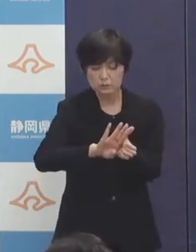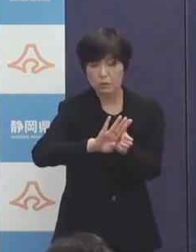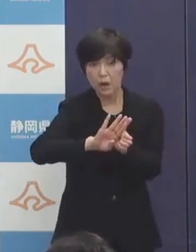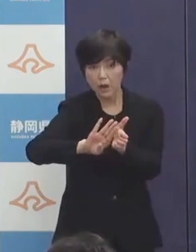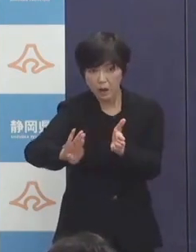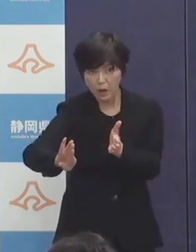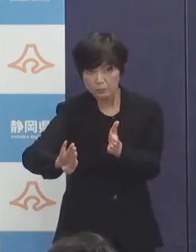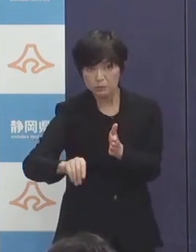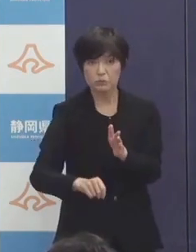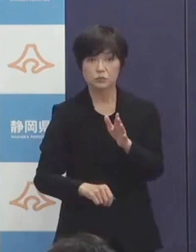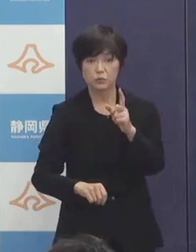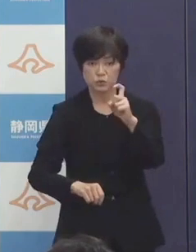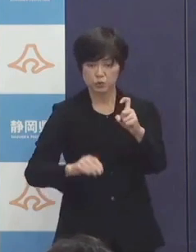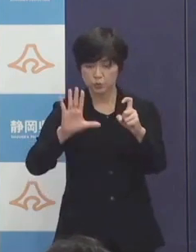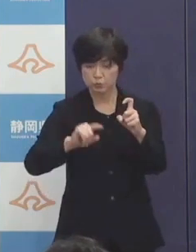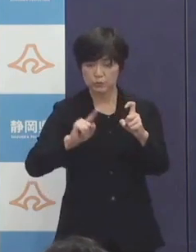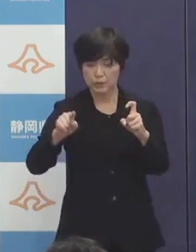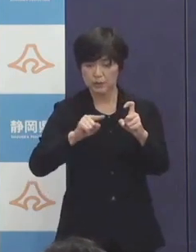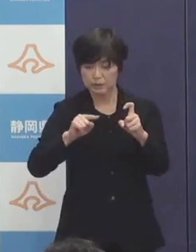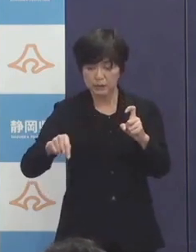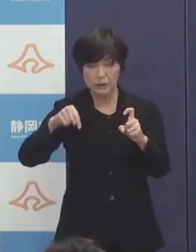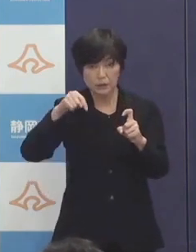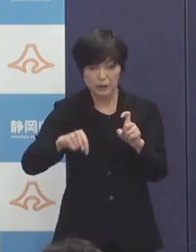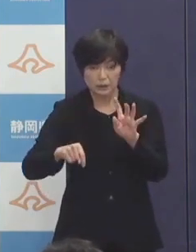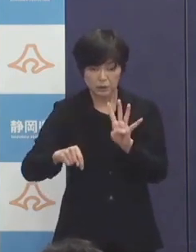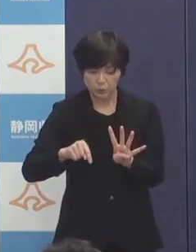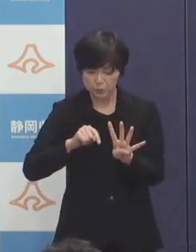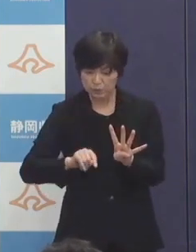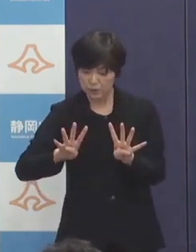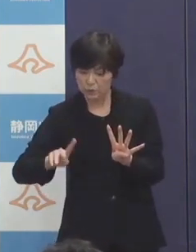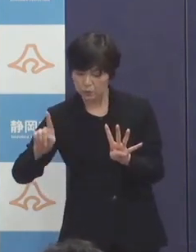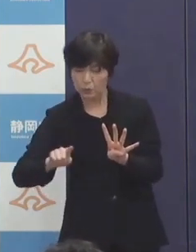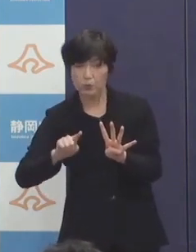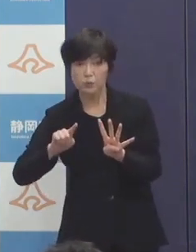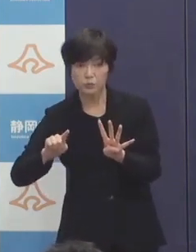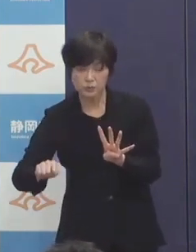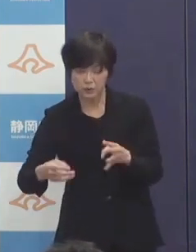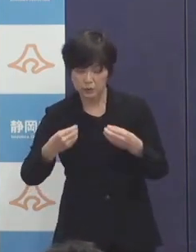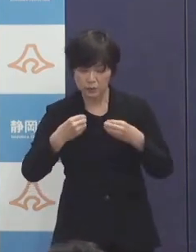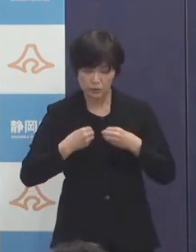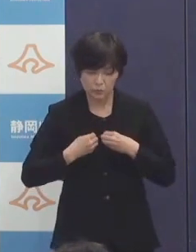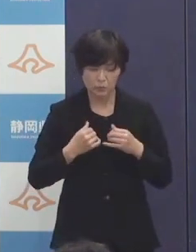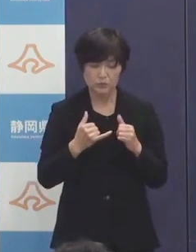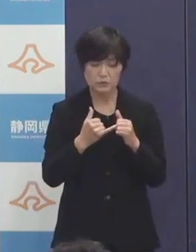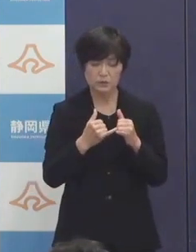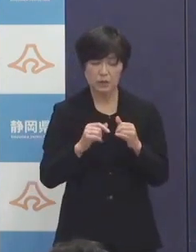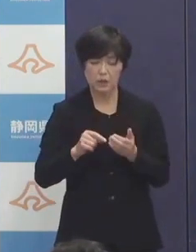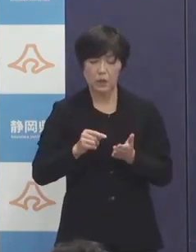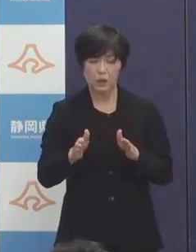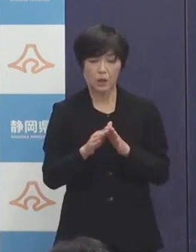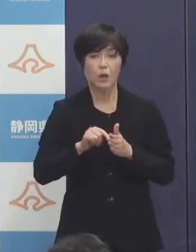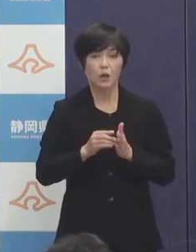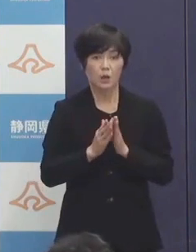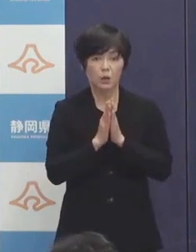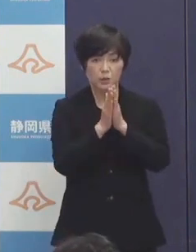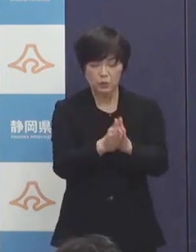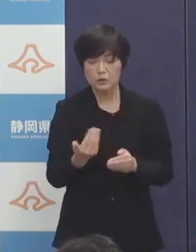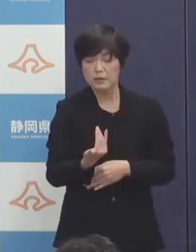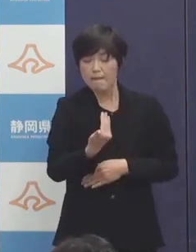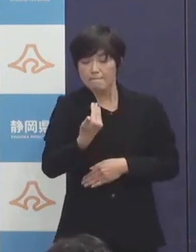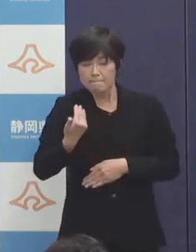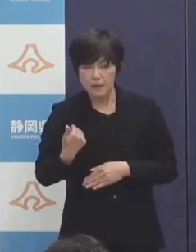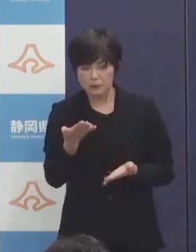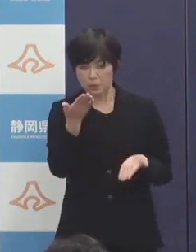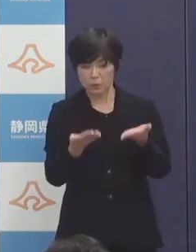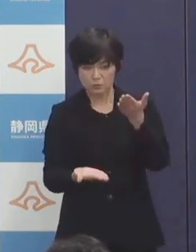と 4.4 人と、10万人あたり 4.4 人となり、陽性前と比べると大幅に減